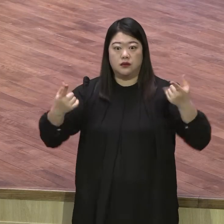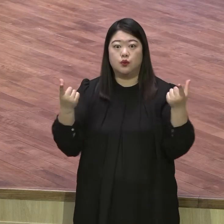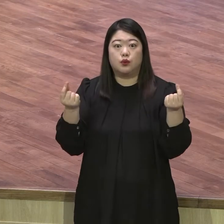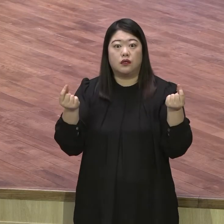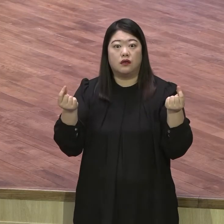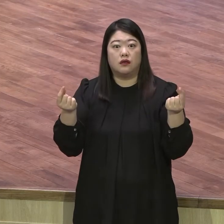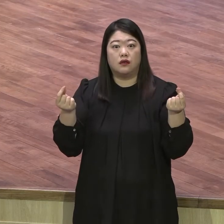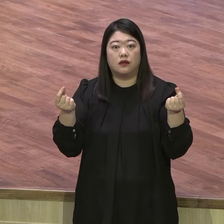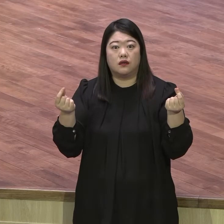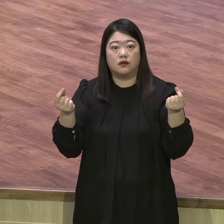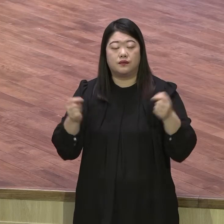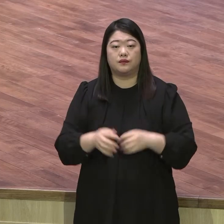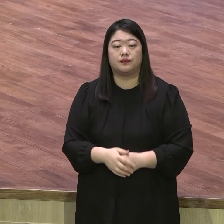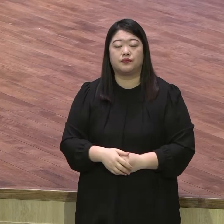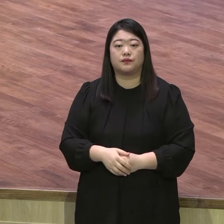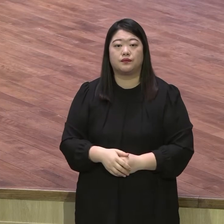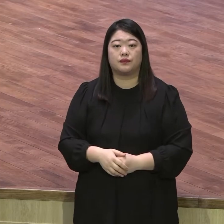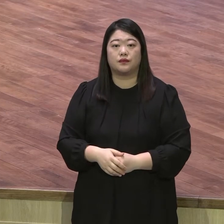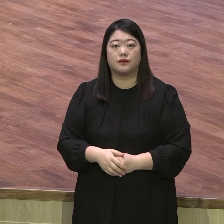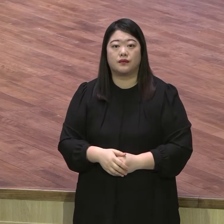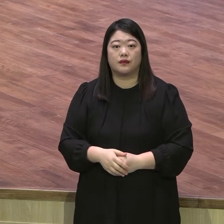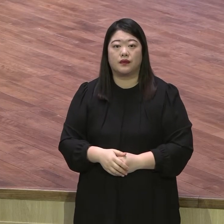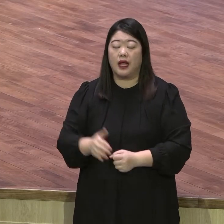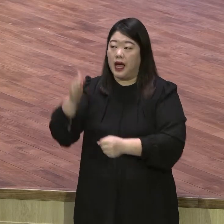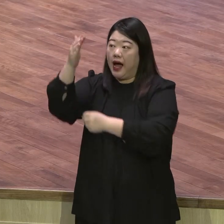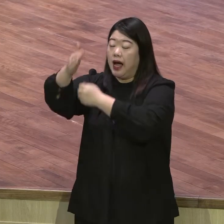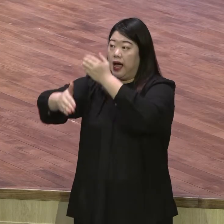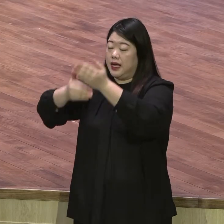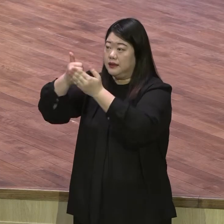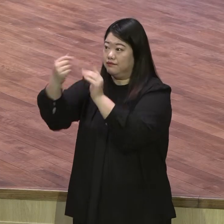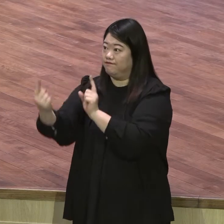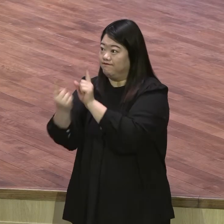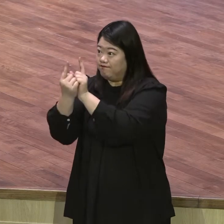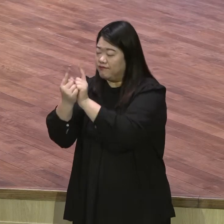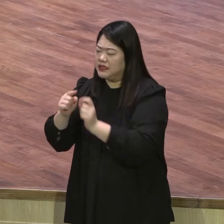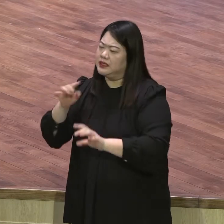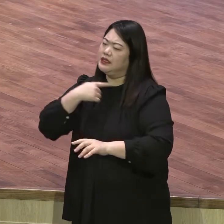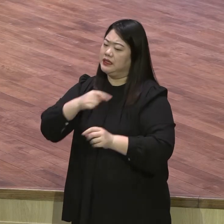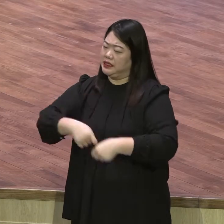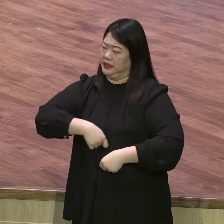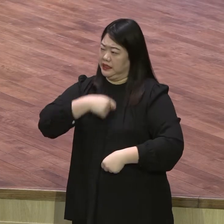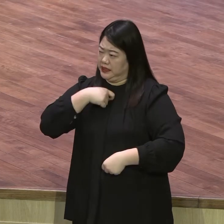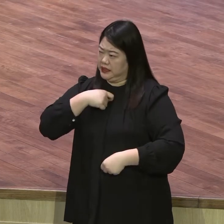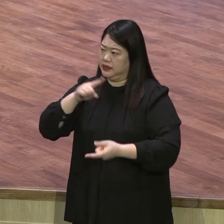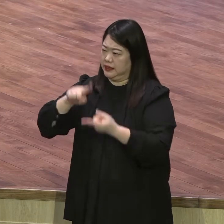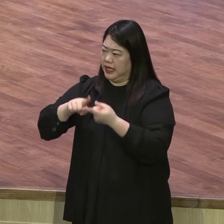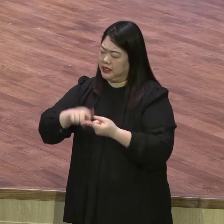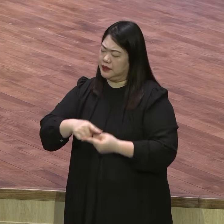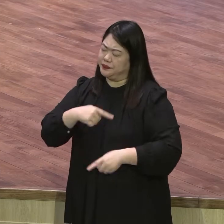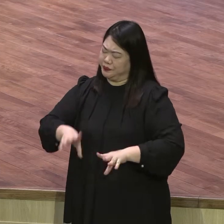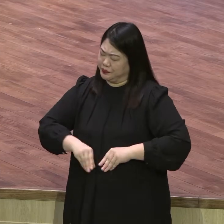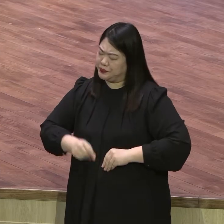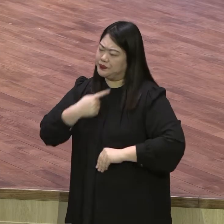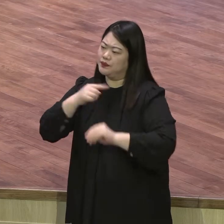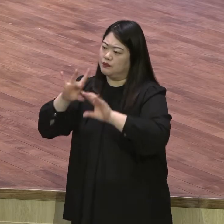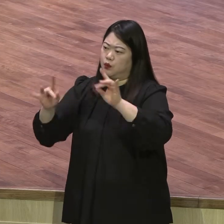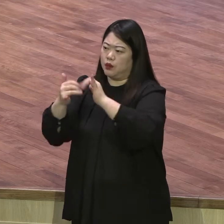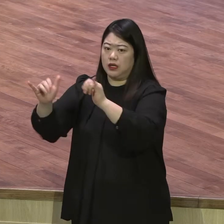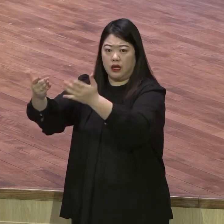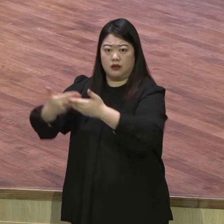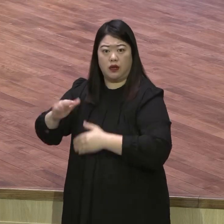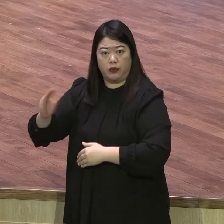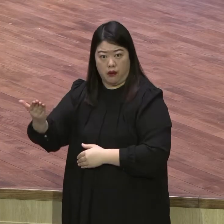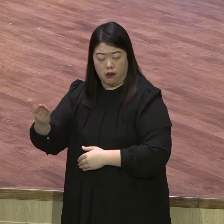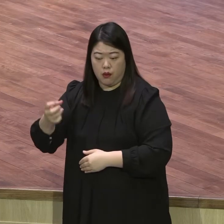하나님 앞에서 의에 주리고 목마른 자가 되고 사람과의 관계에서는 의를 위해 박해를 받는 자가